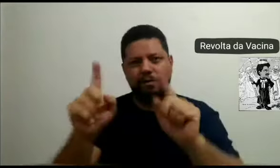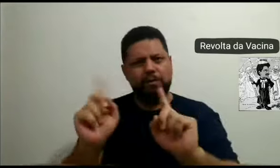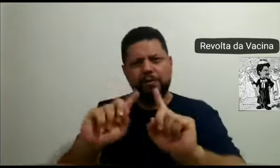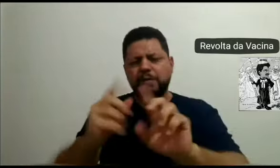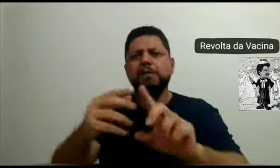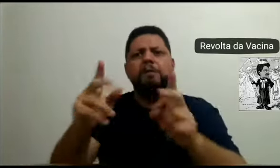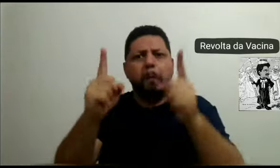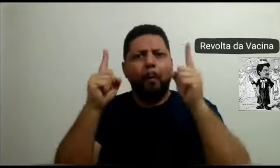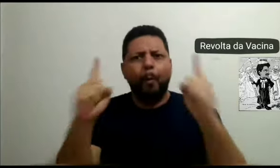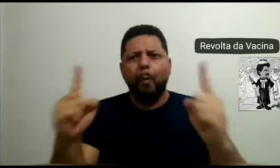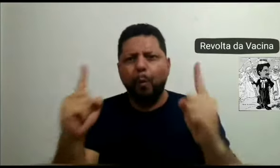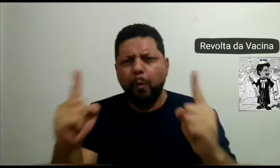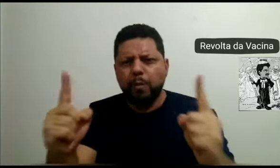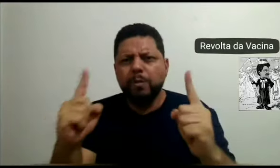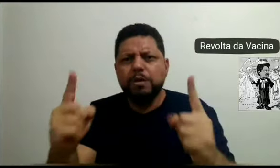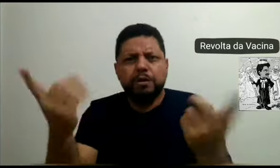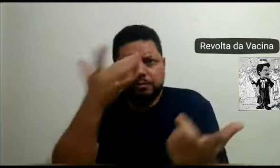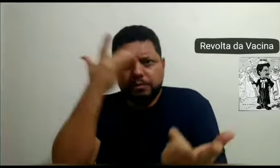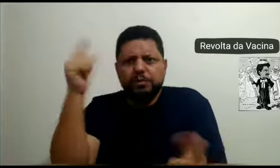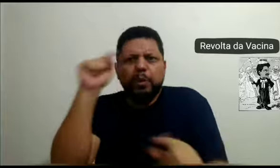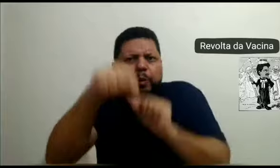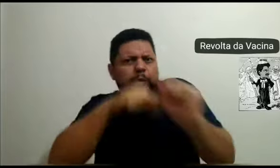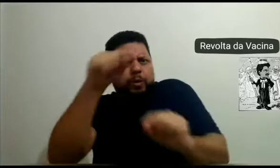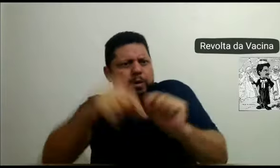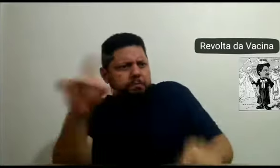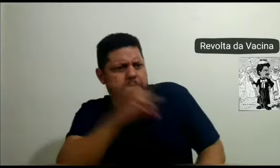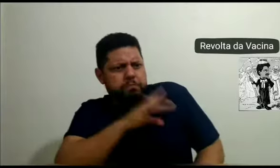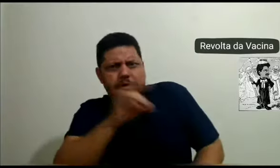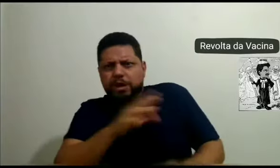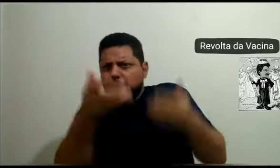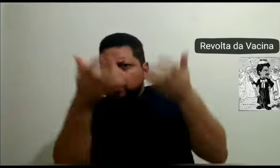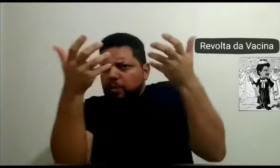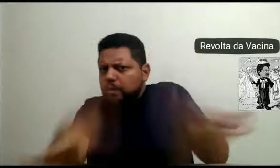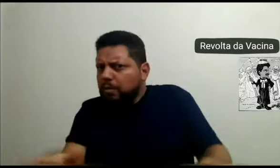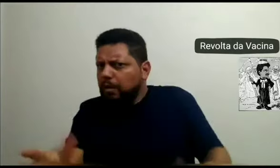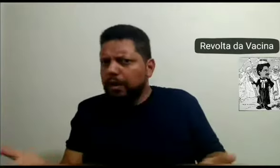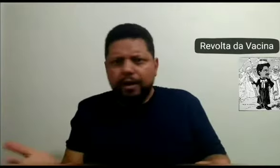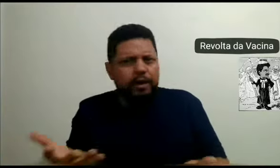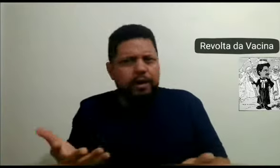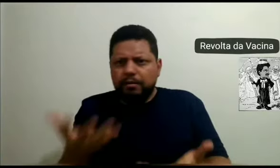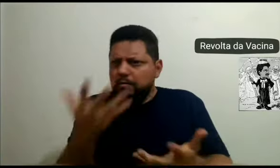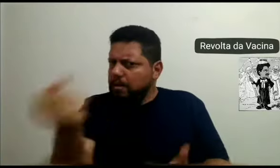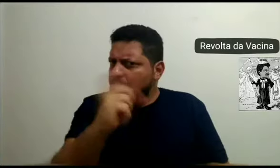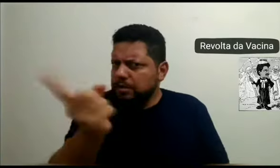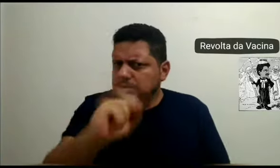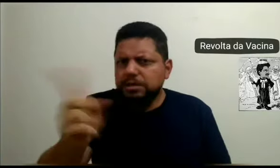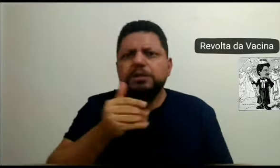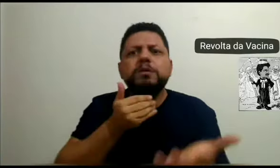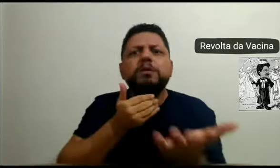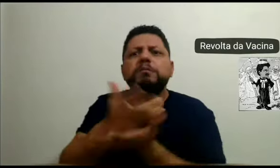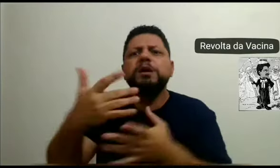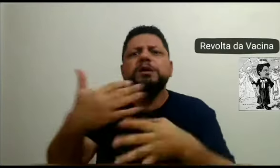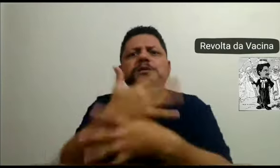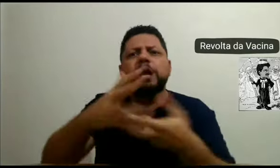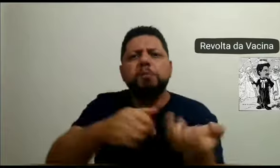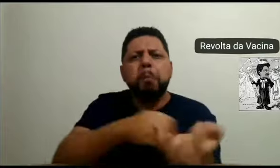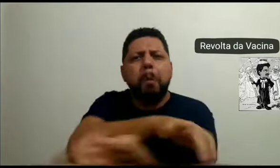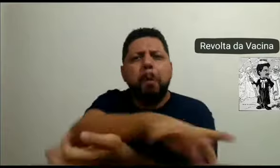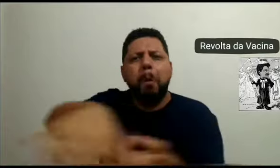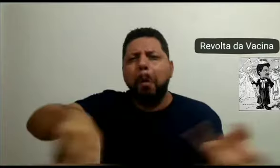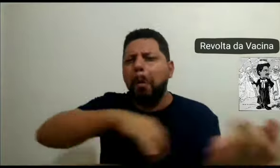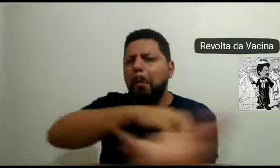nós conhecemos hoje, eram seringas maiores, e as pessoas não sabiam exatamente o que elas continham